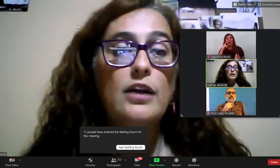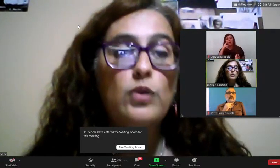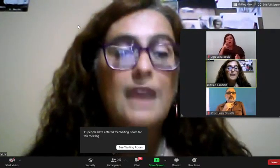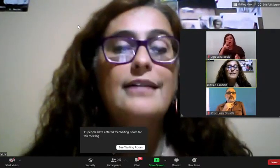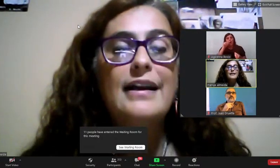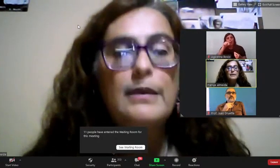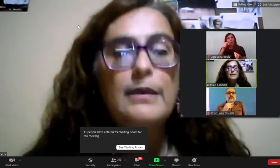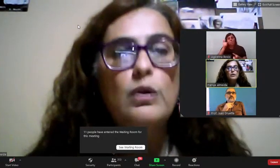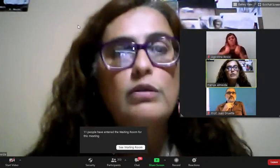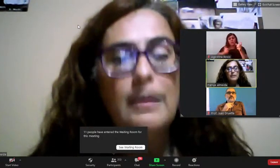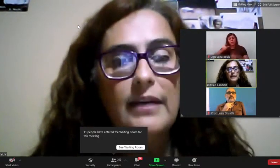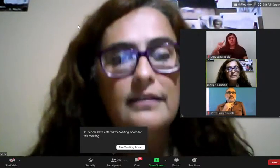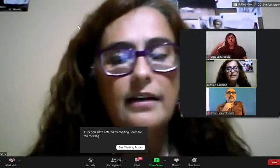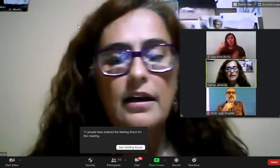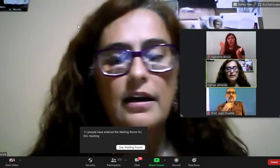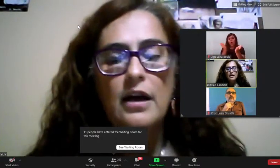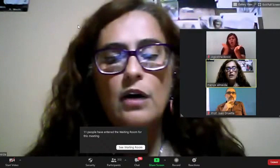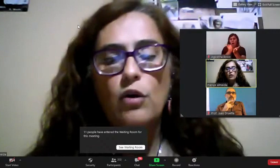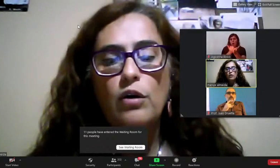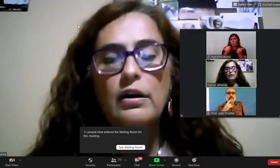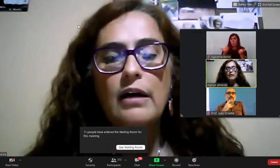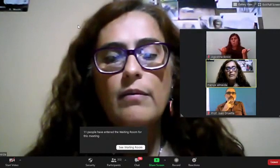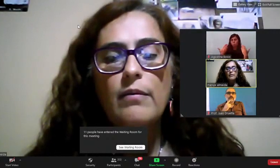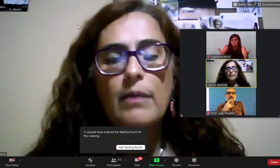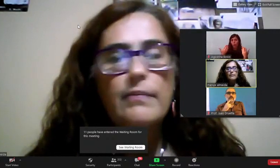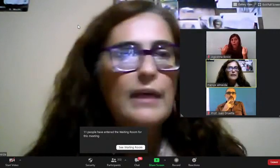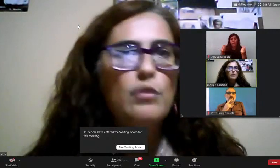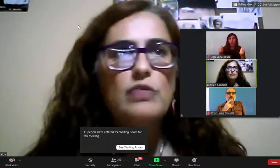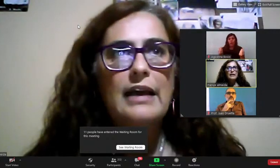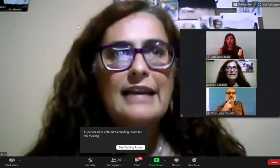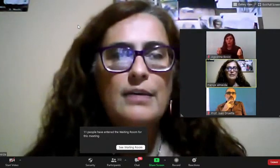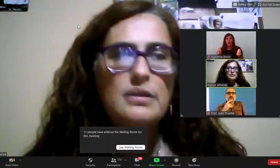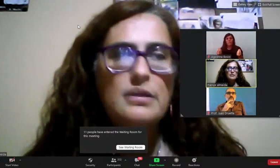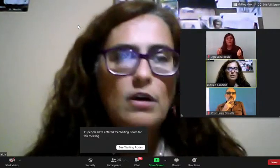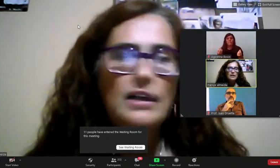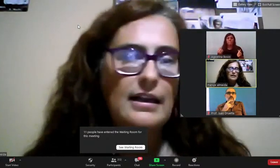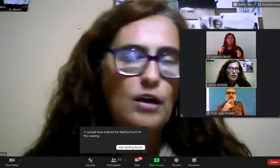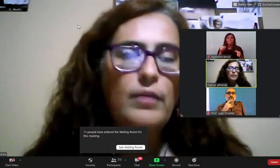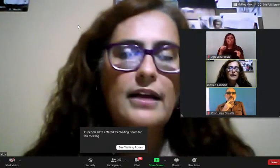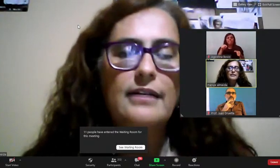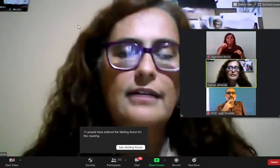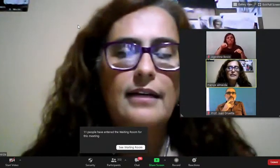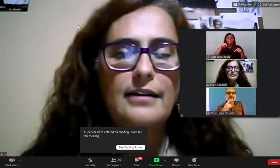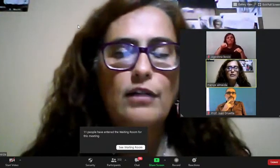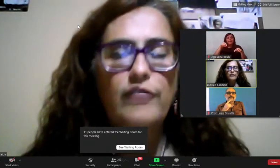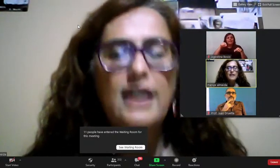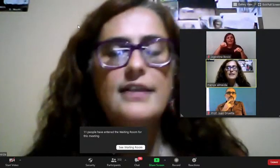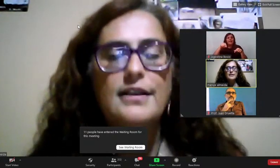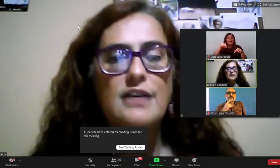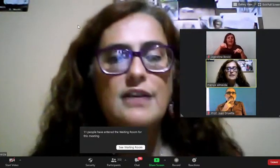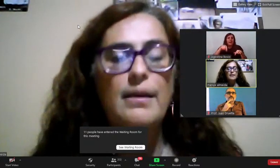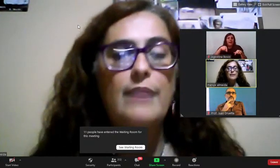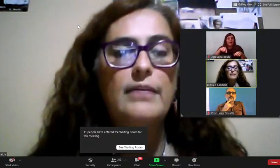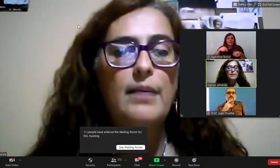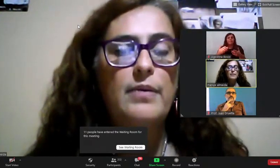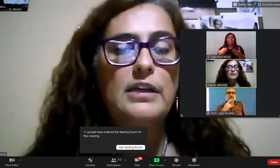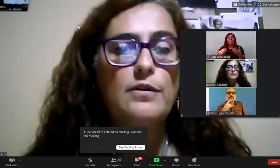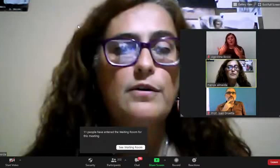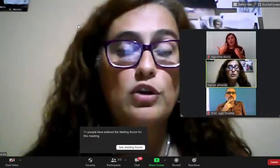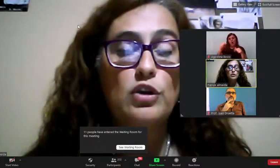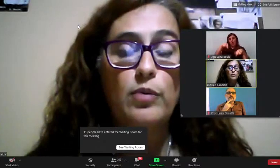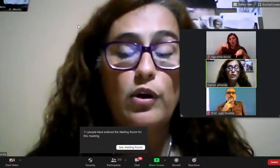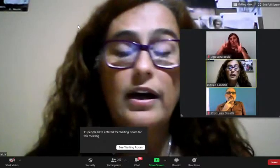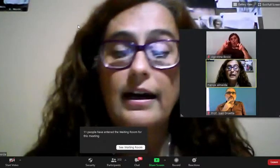pudieran estudiar, tiene que ver justamente con, digamos, esta visión, el nombre de esta conferencia que se llama la